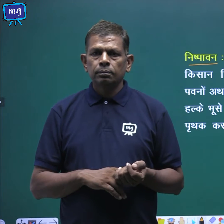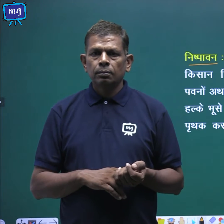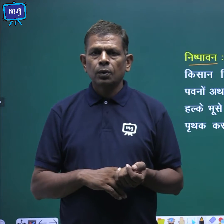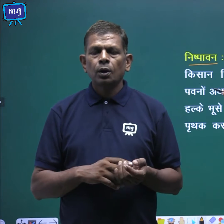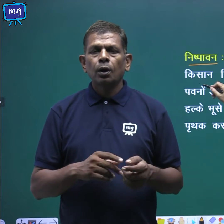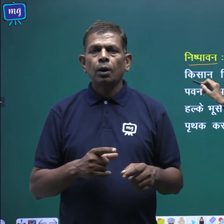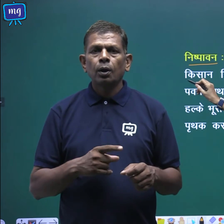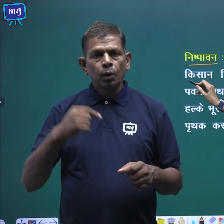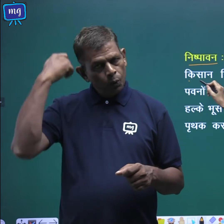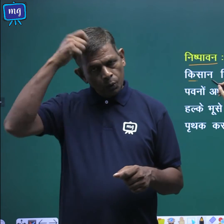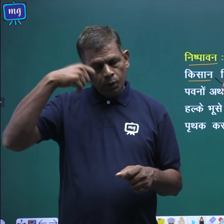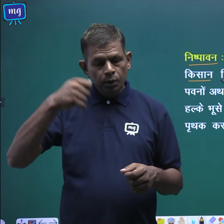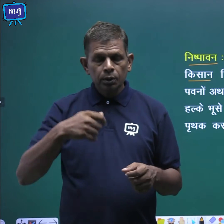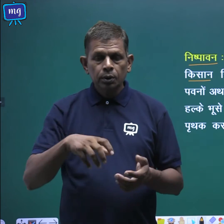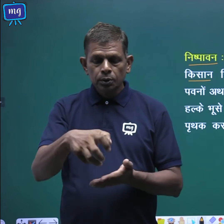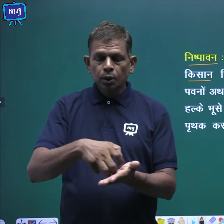किसान